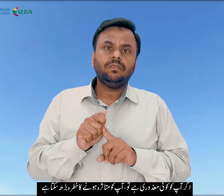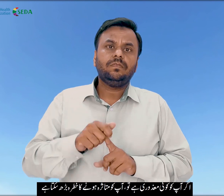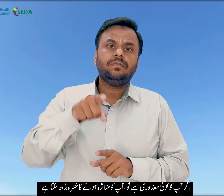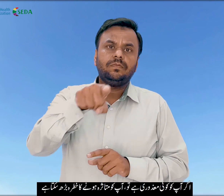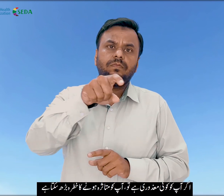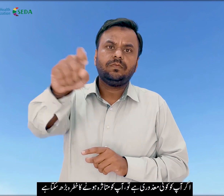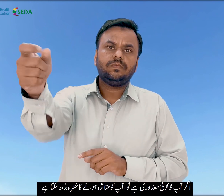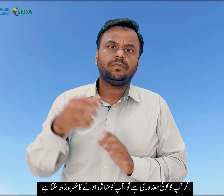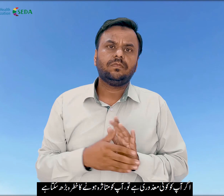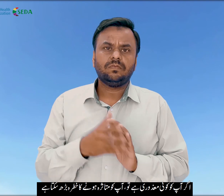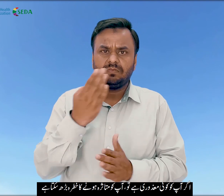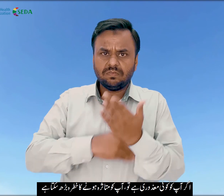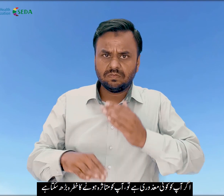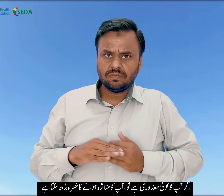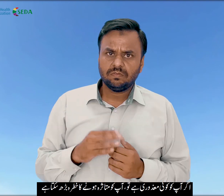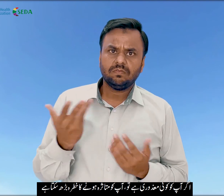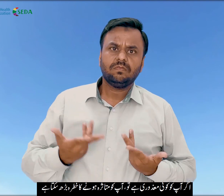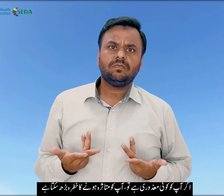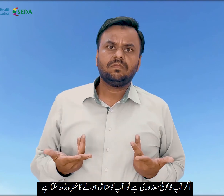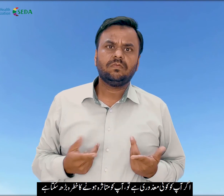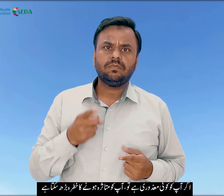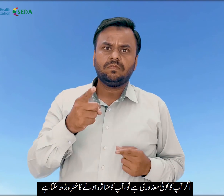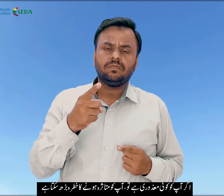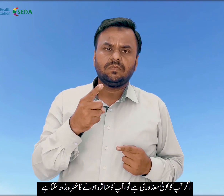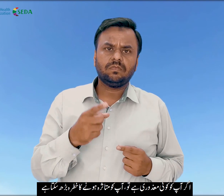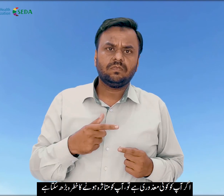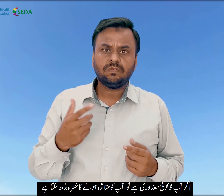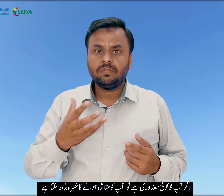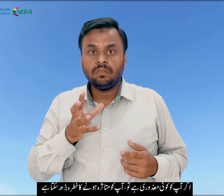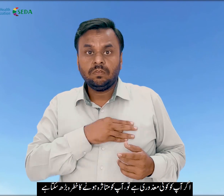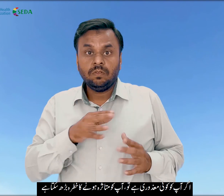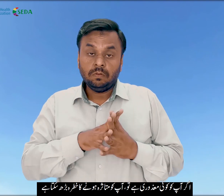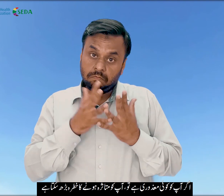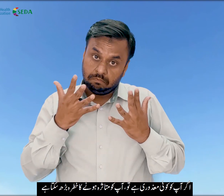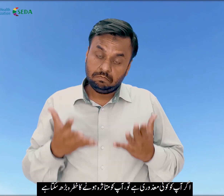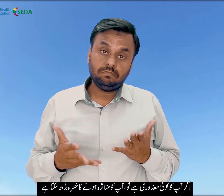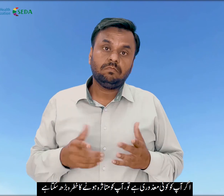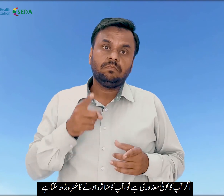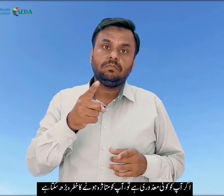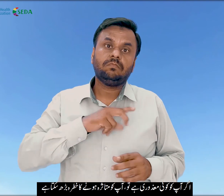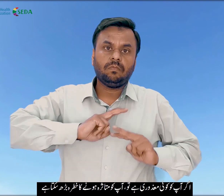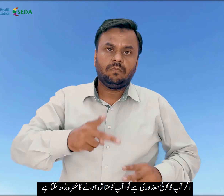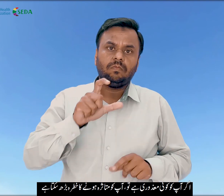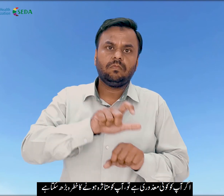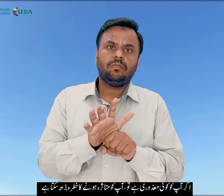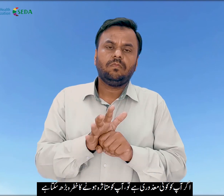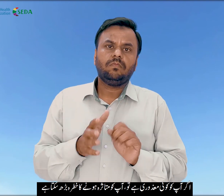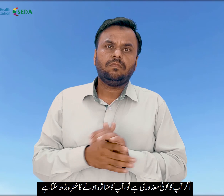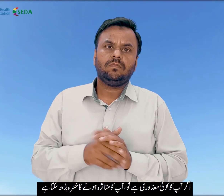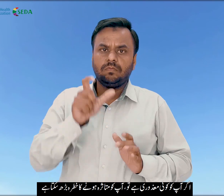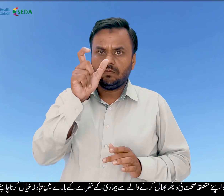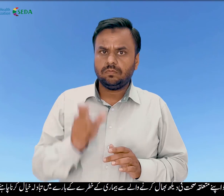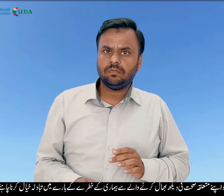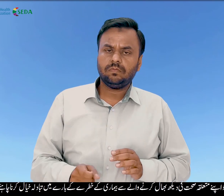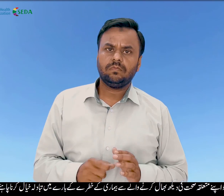اگر آپ کو کوئی معذوری ہے تو آپ کو متاثر ہونے کا خطرہ بڑھ سکتا ہے۔ آپ کو